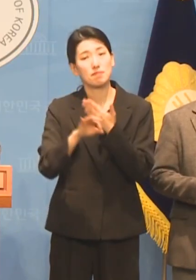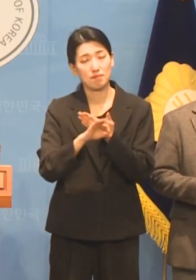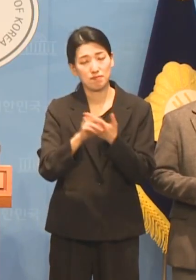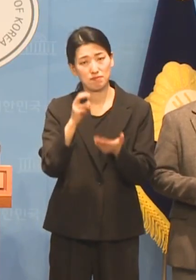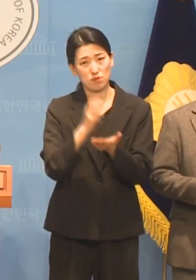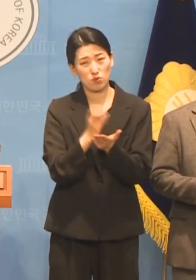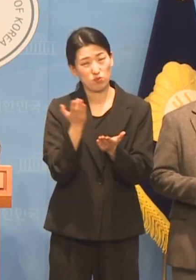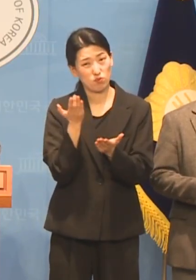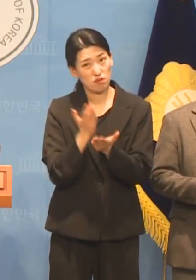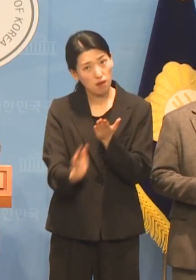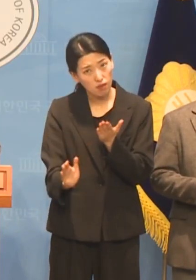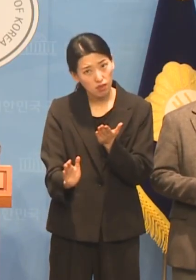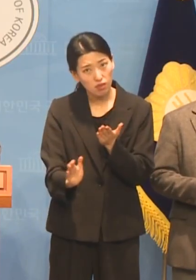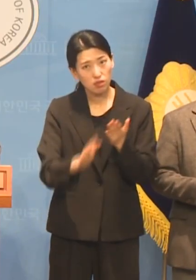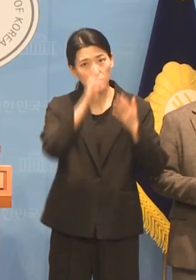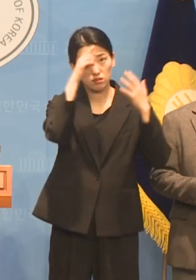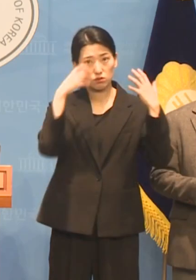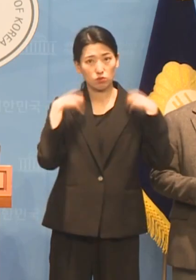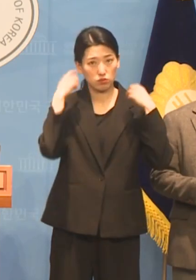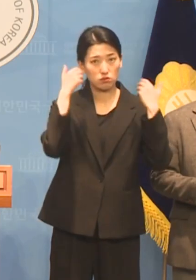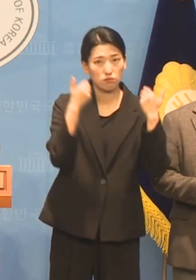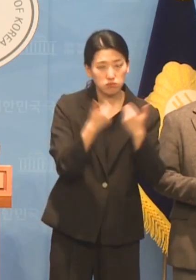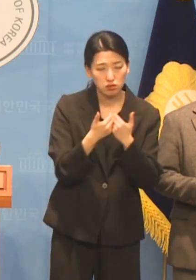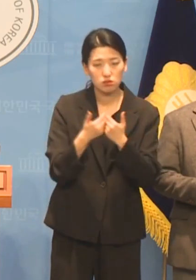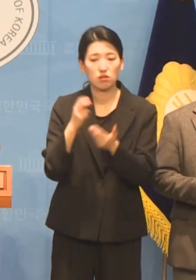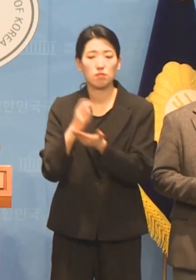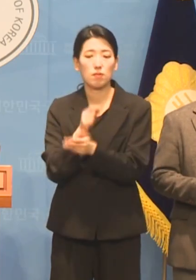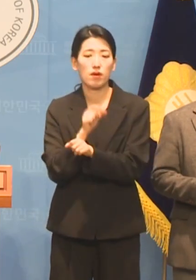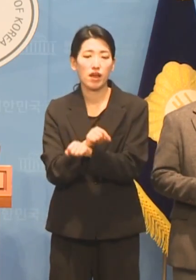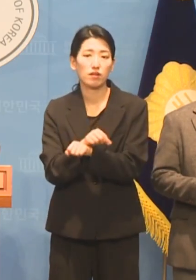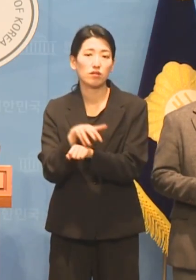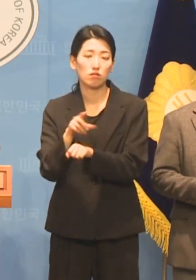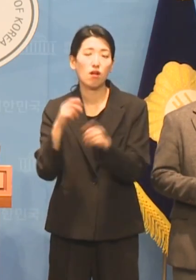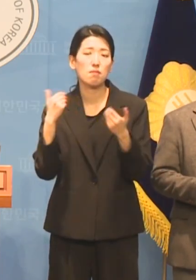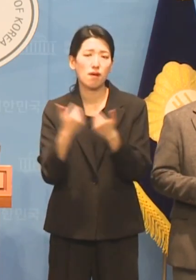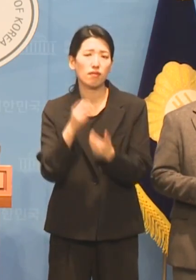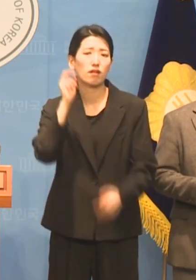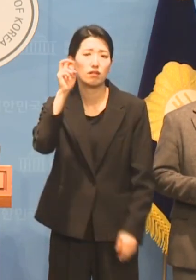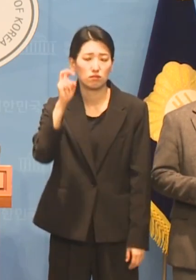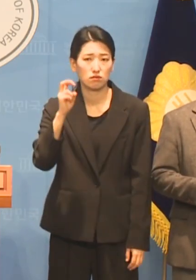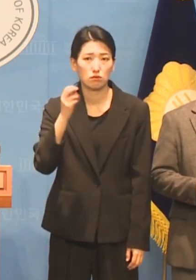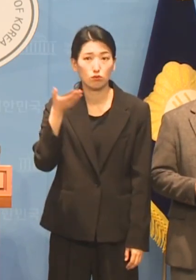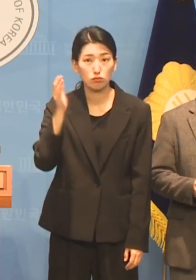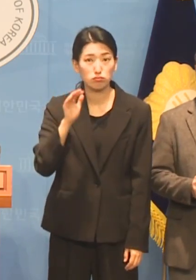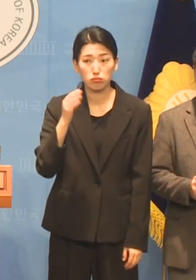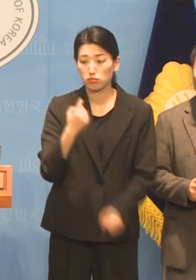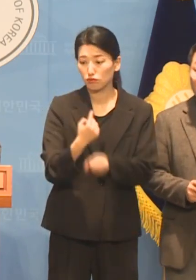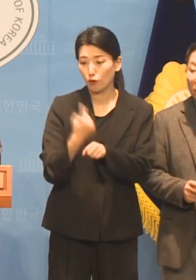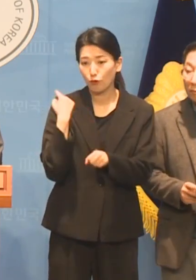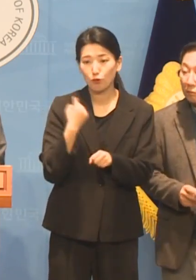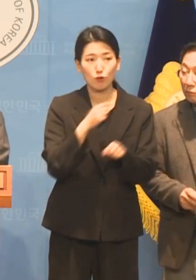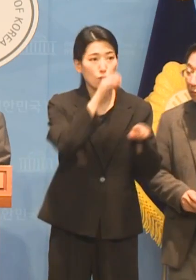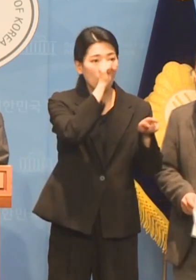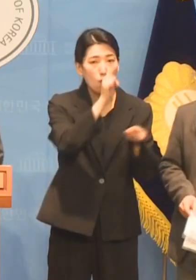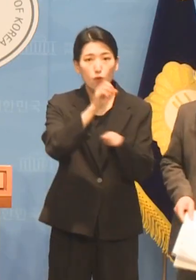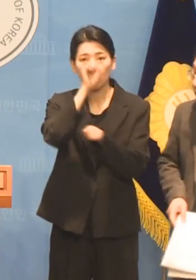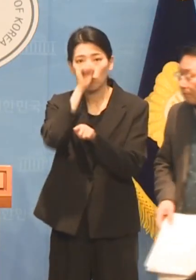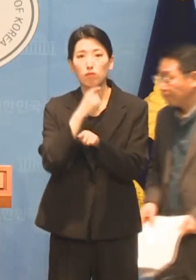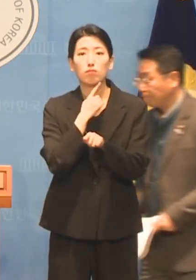정부와 법원이 당연히 반대했을 것입니다. 그러나 입법 논의 과정에서 그런 반대는 없었습니다.